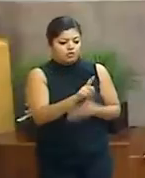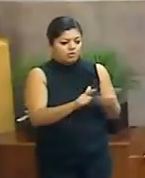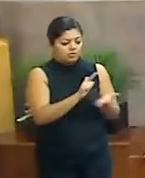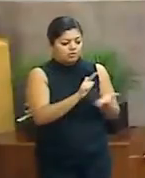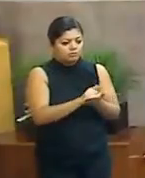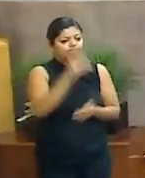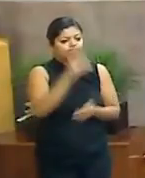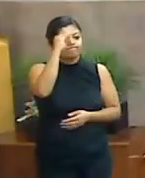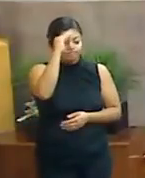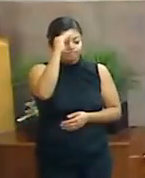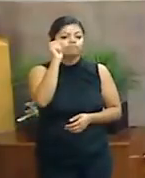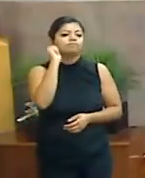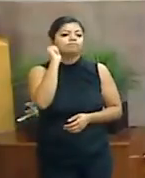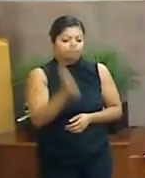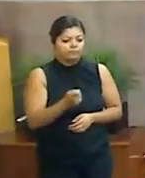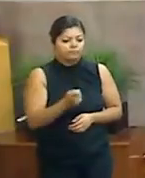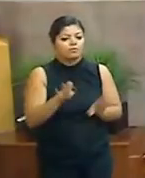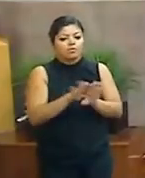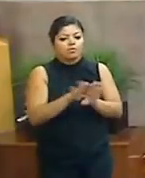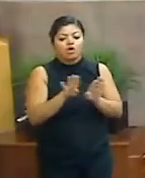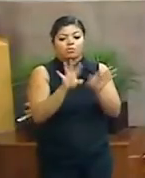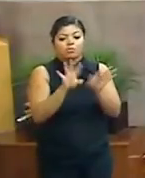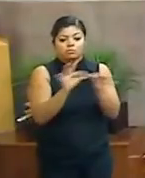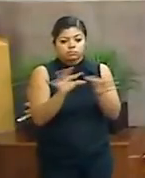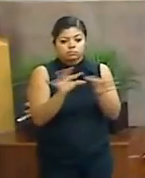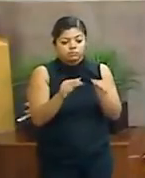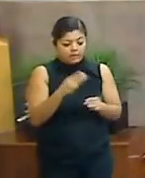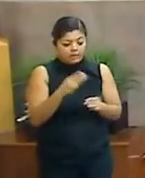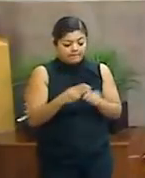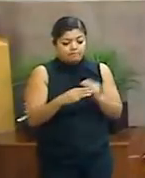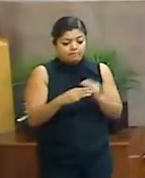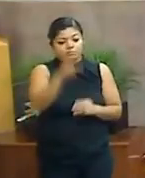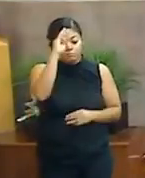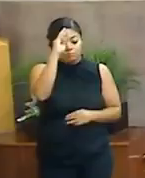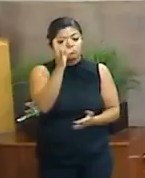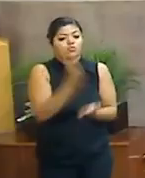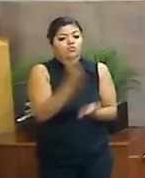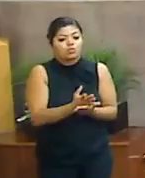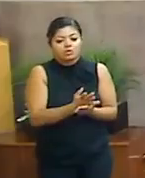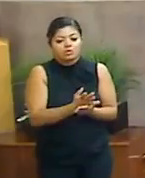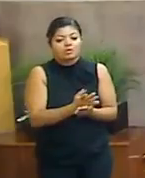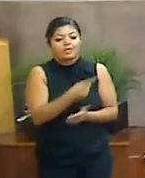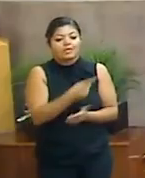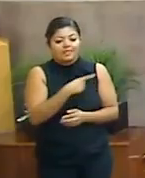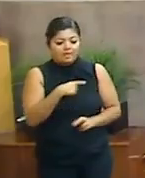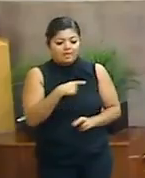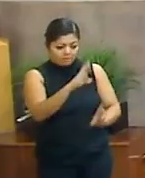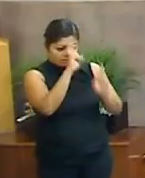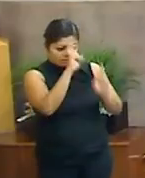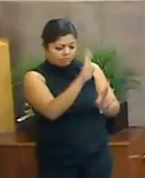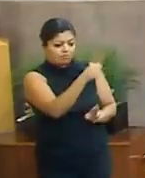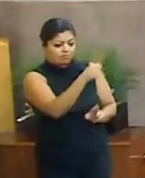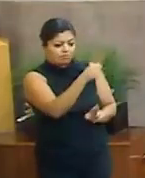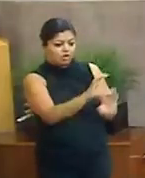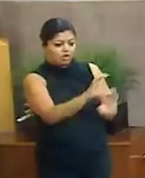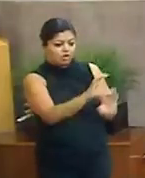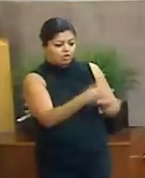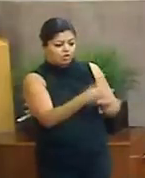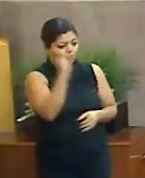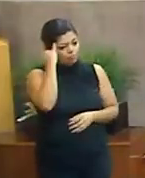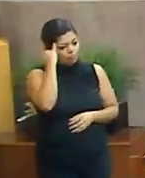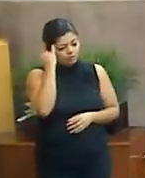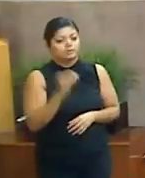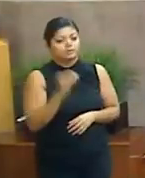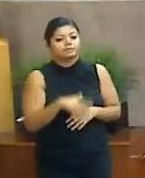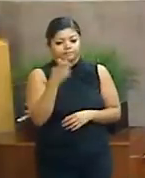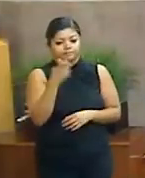determinó realizar una acción declarativa material no sólo formal a favor de la comunidad en cuanto a la solicitud de